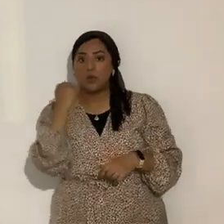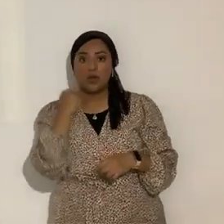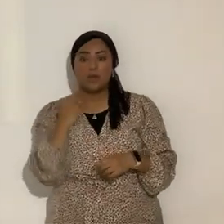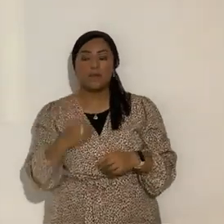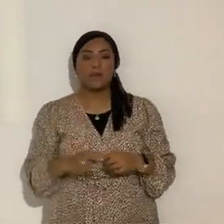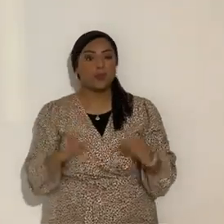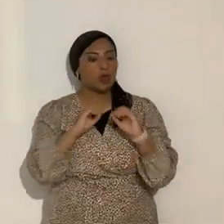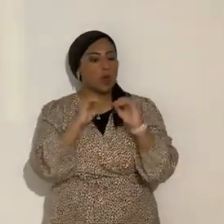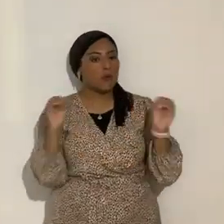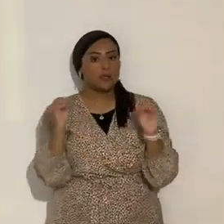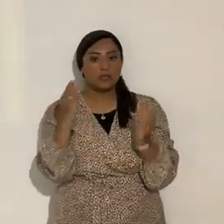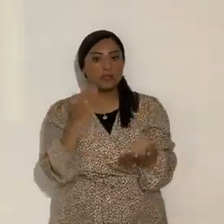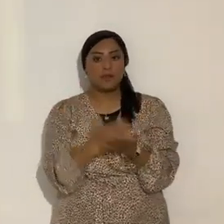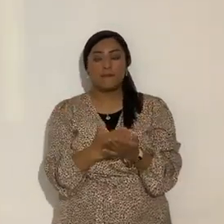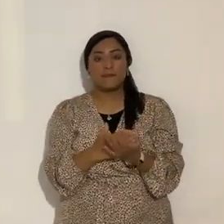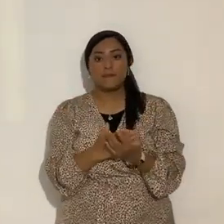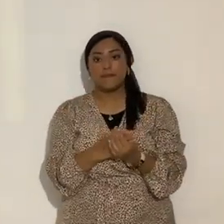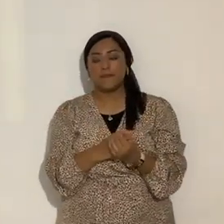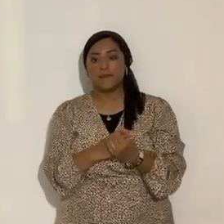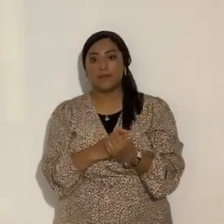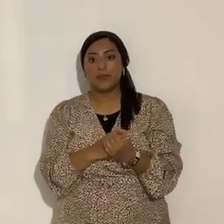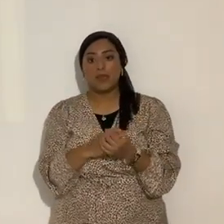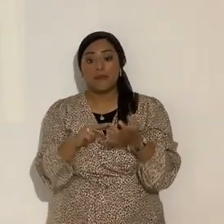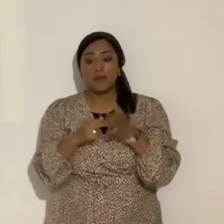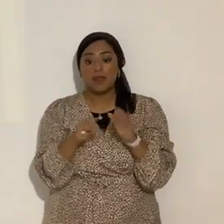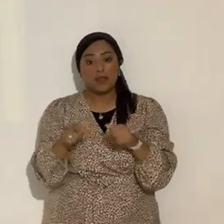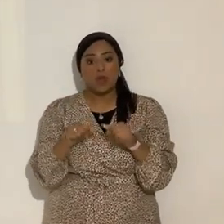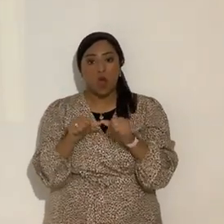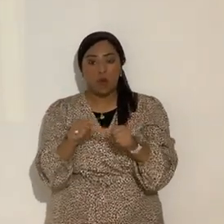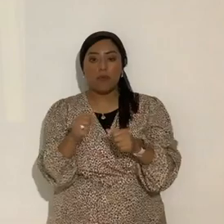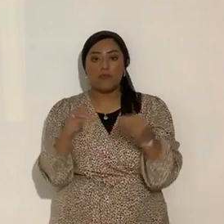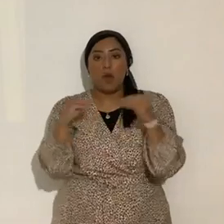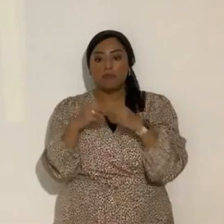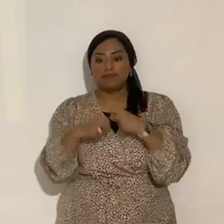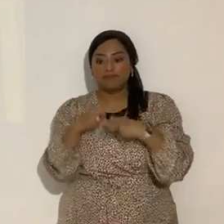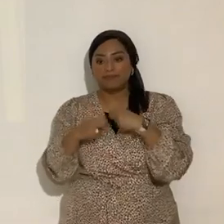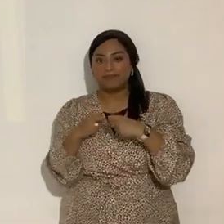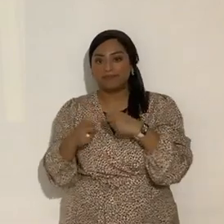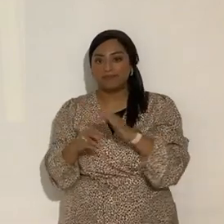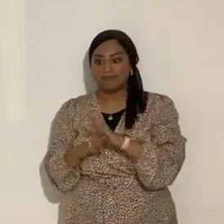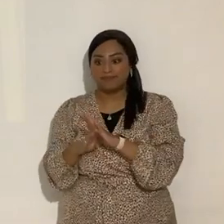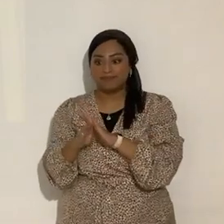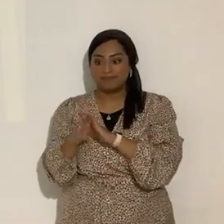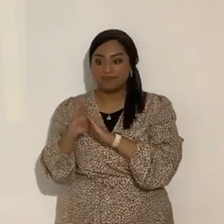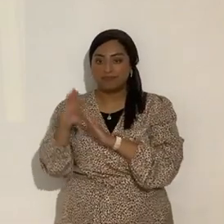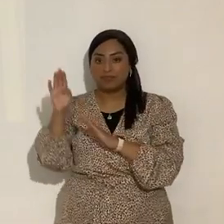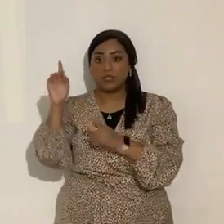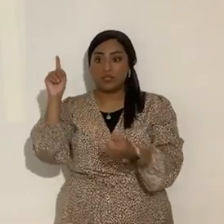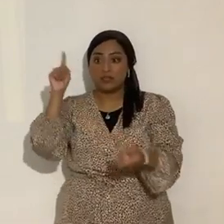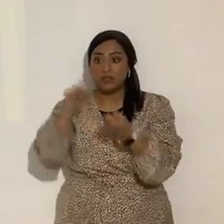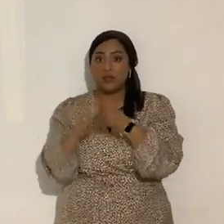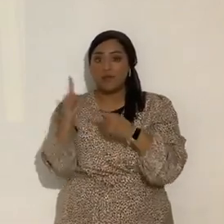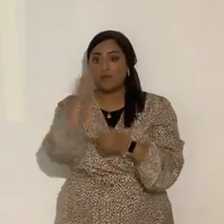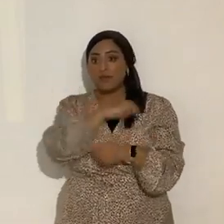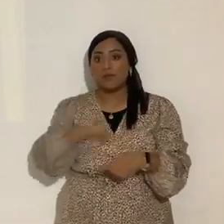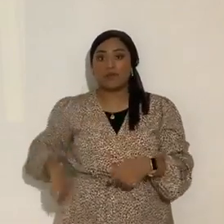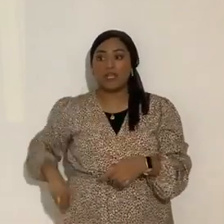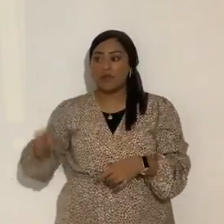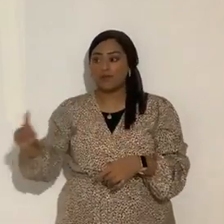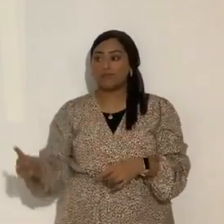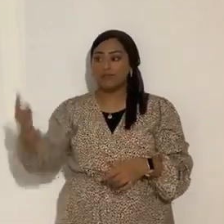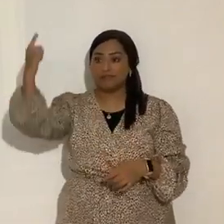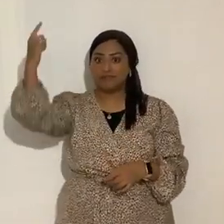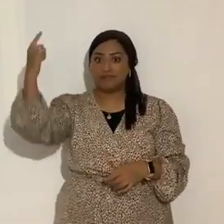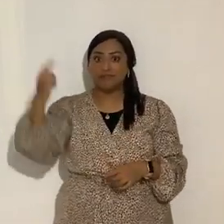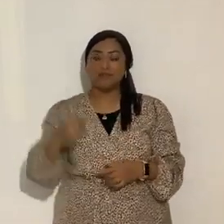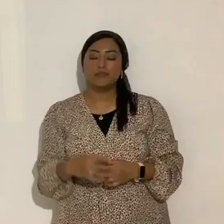Me refiero en el sentido de que va a seguir complicándose la situación hasta que salga la bestia, el antimesías,